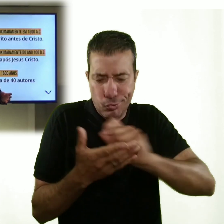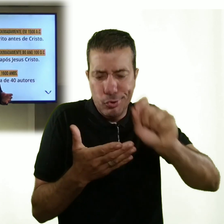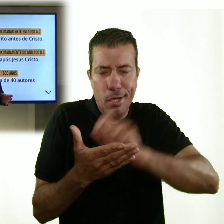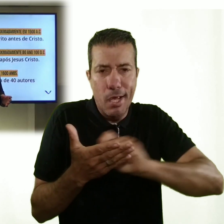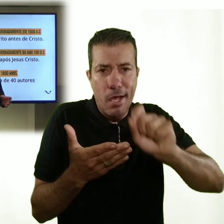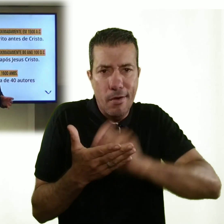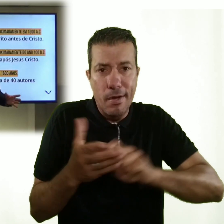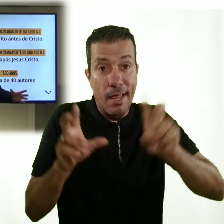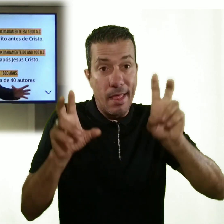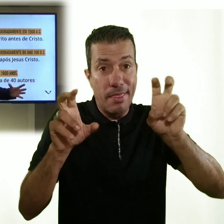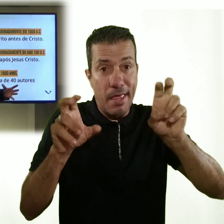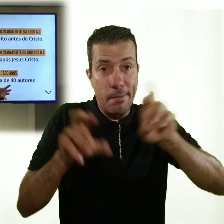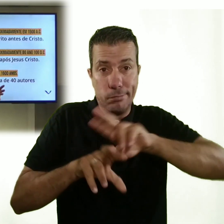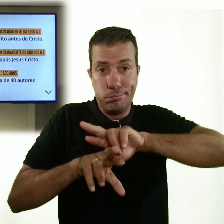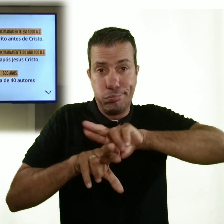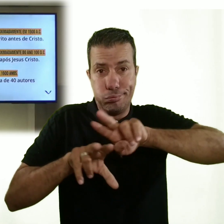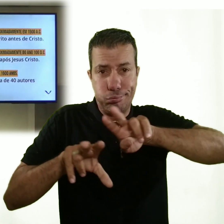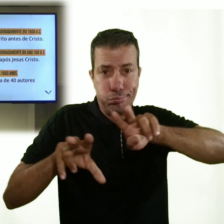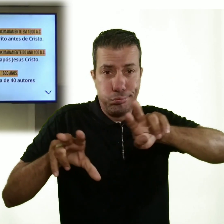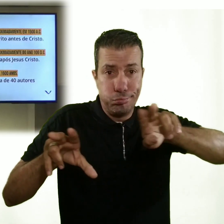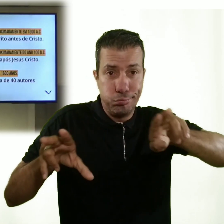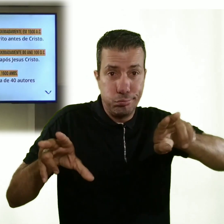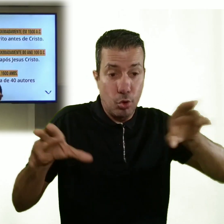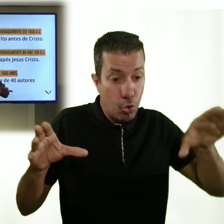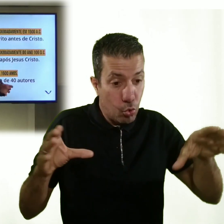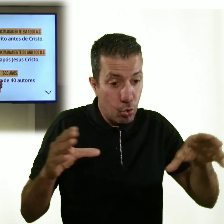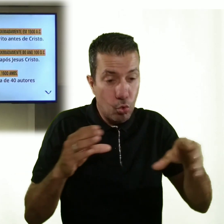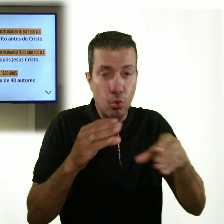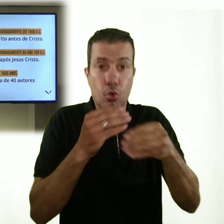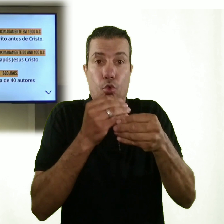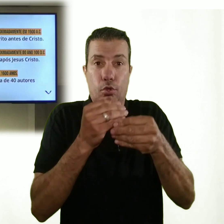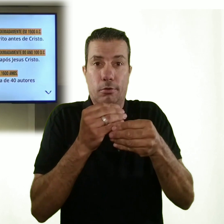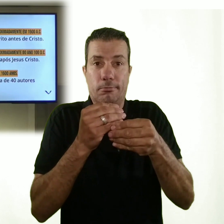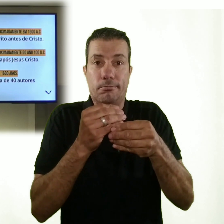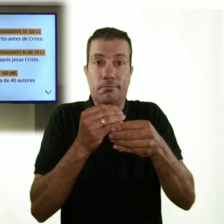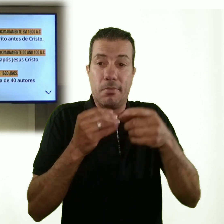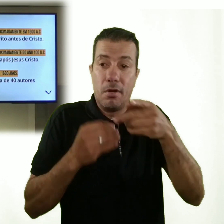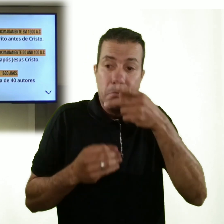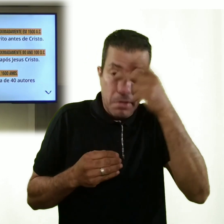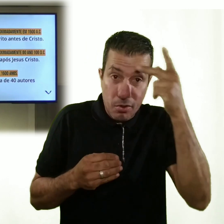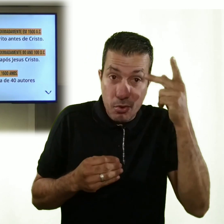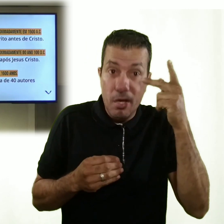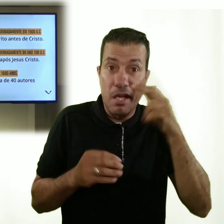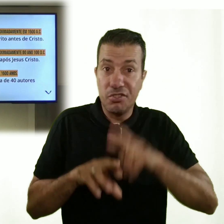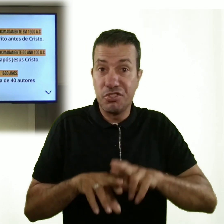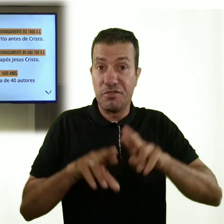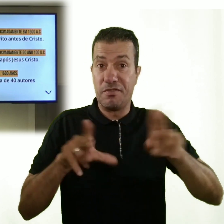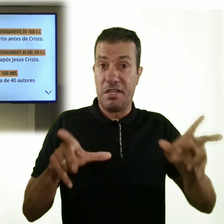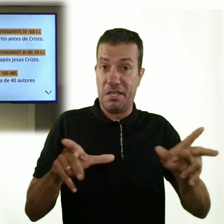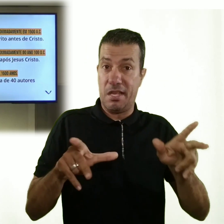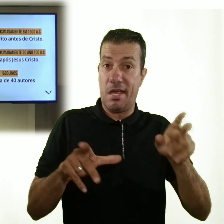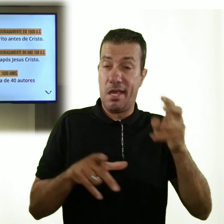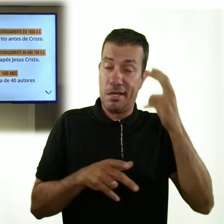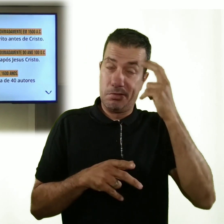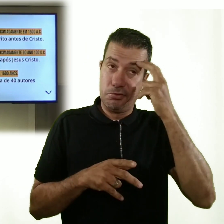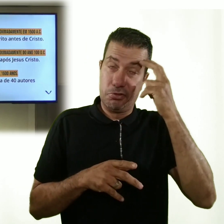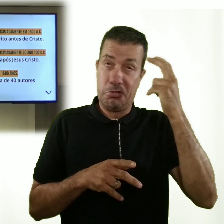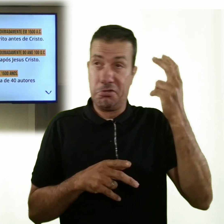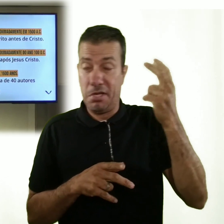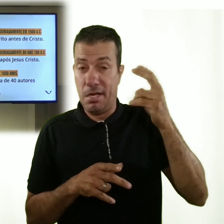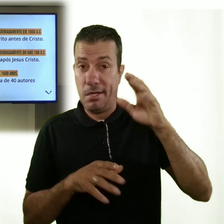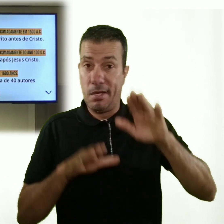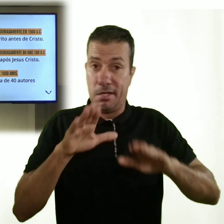assuntos diversos, e quando a gente junta esses assuntos, pessoas de diferentes capacidades intelectuais, de